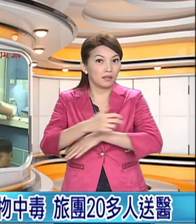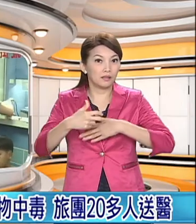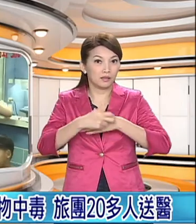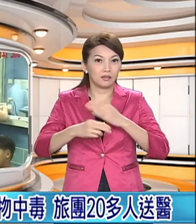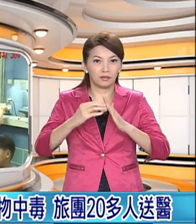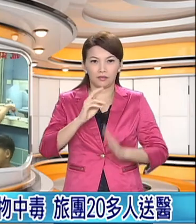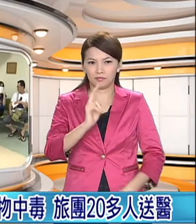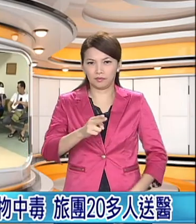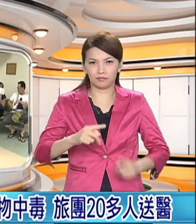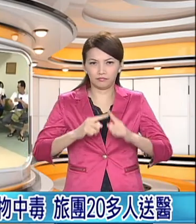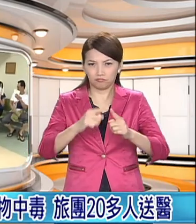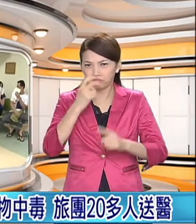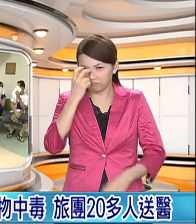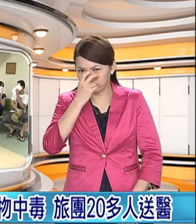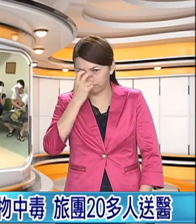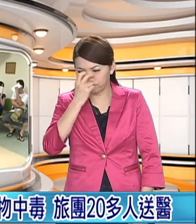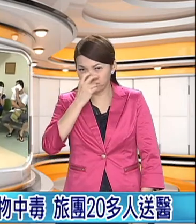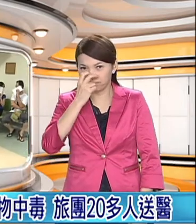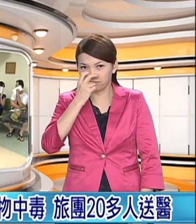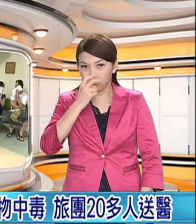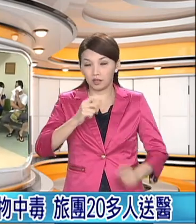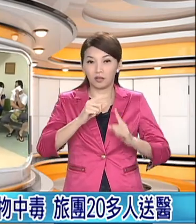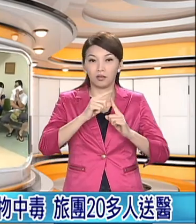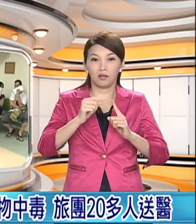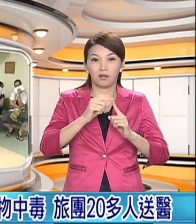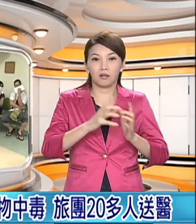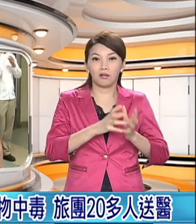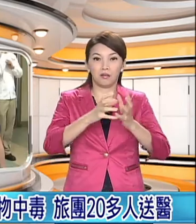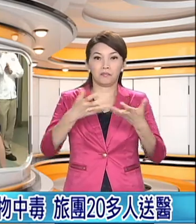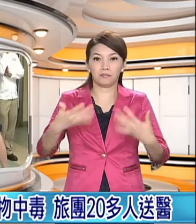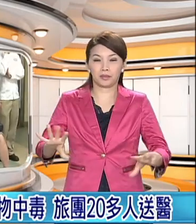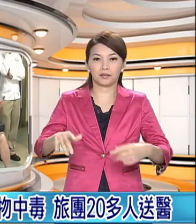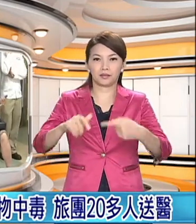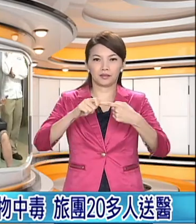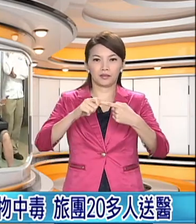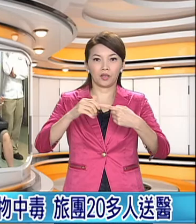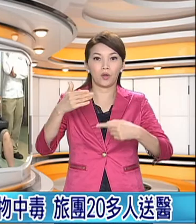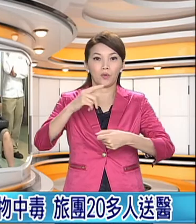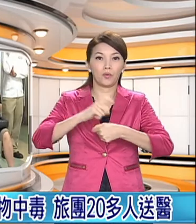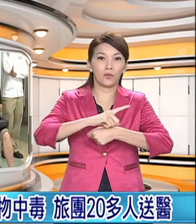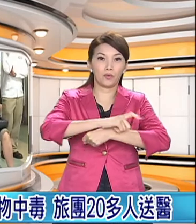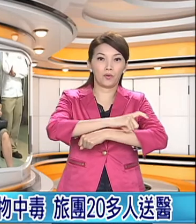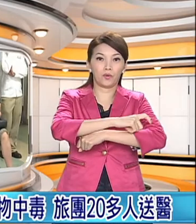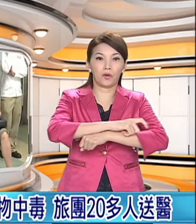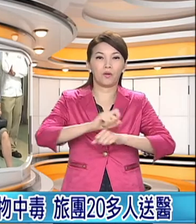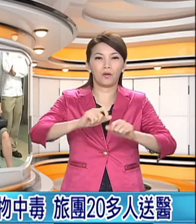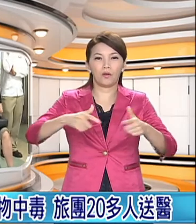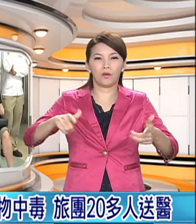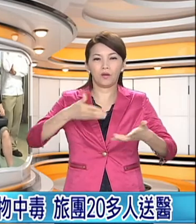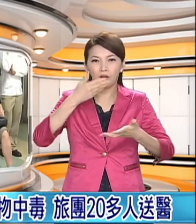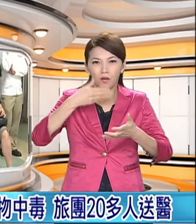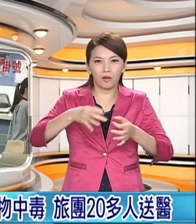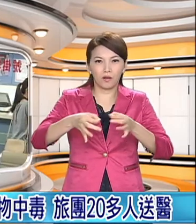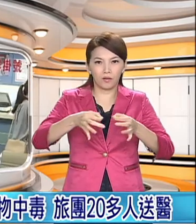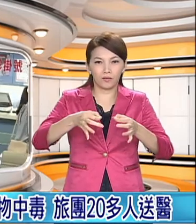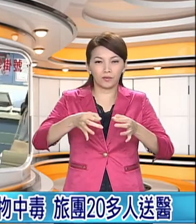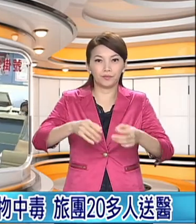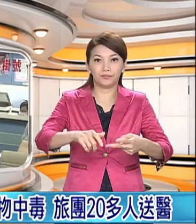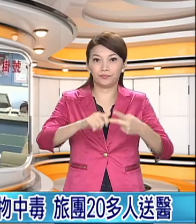已经到旅行团曾经在外地用餐过的海鲜餐厅和该饭店采样送